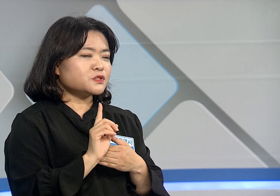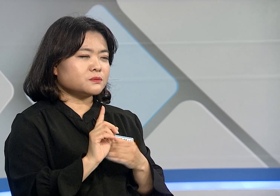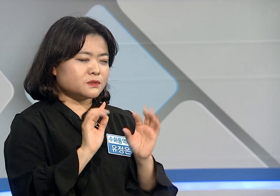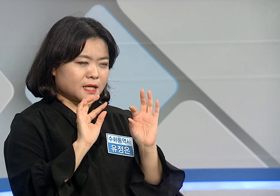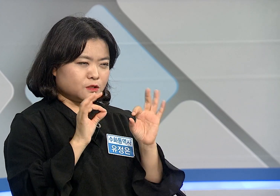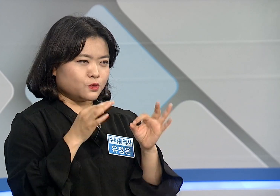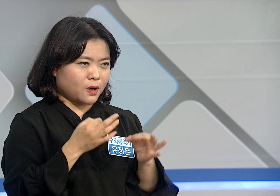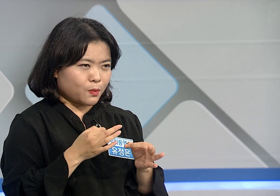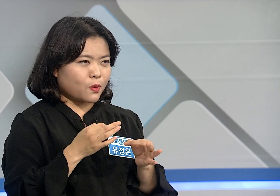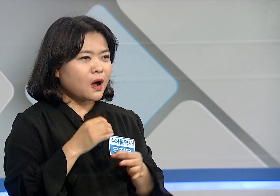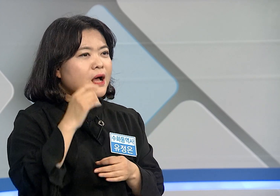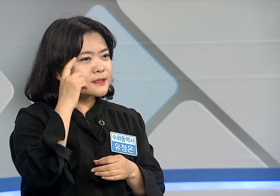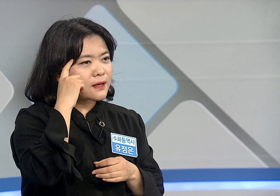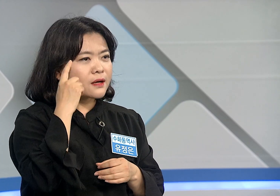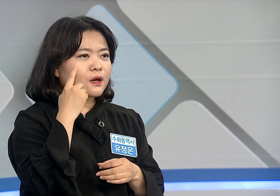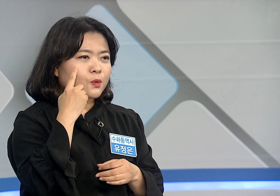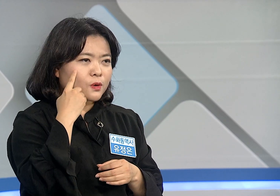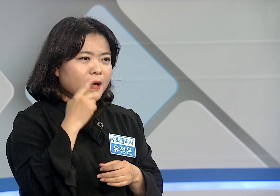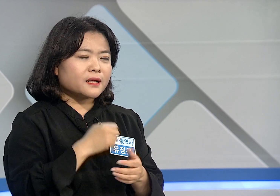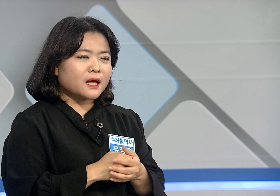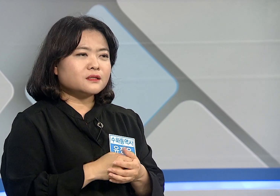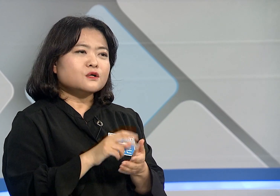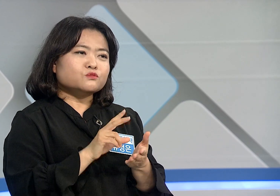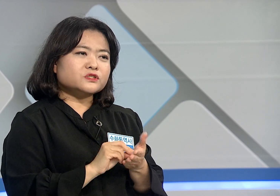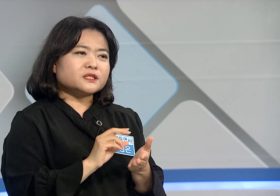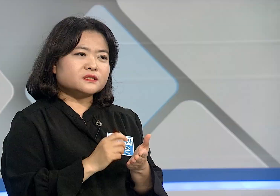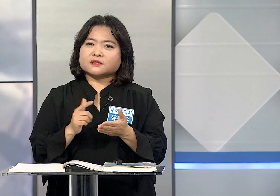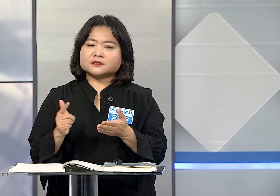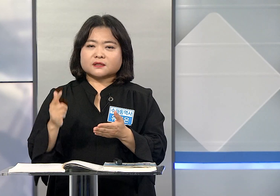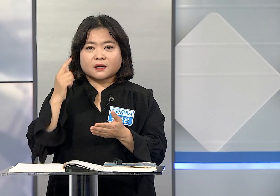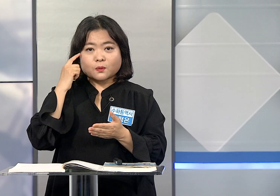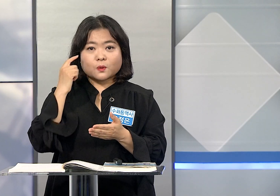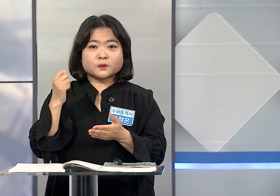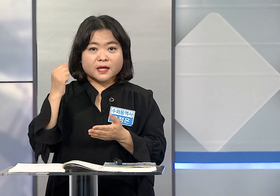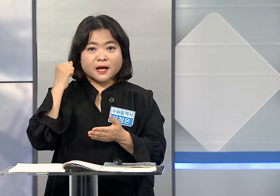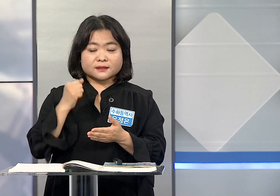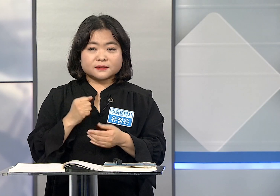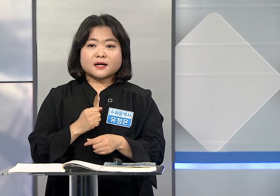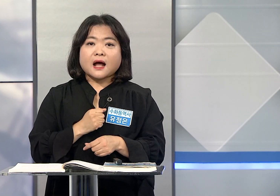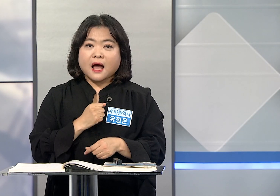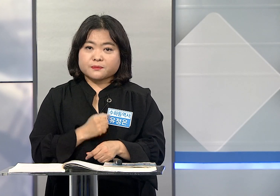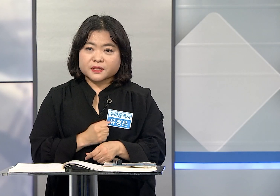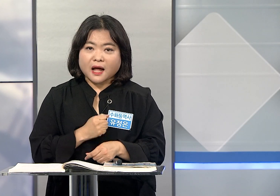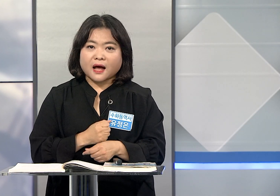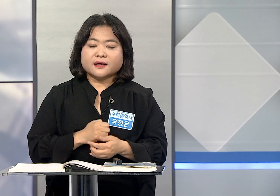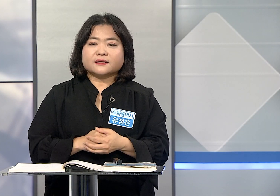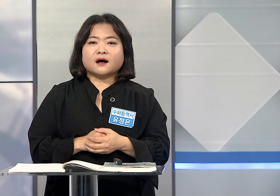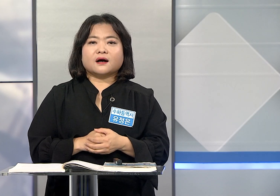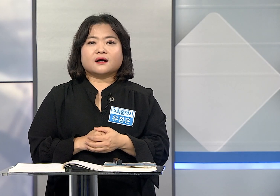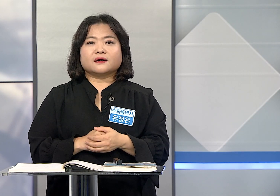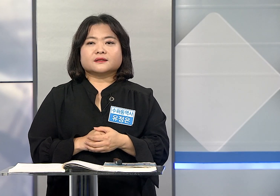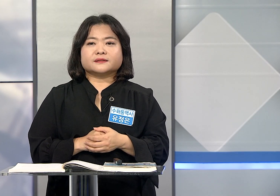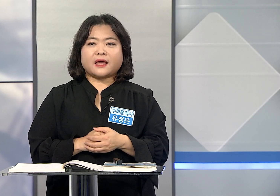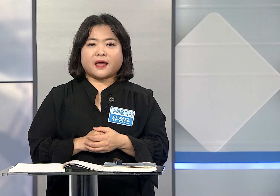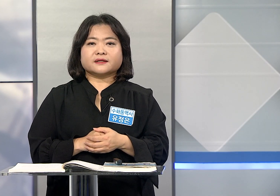번쯤은 자신을 돌아보고 생각해 볼 만한 문제들이었을 거라고 생각을 합니다. 네,